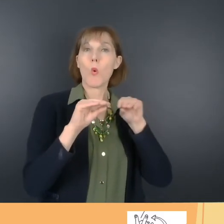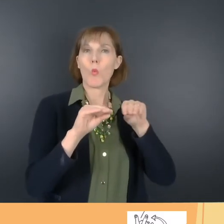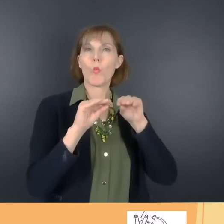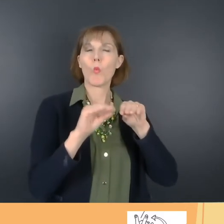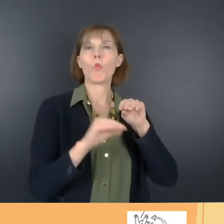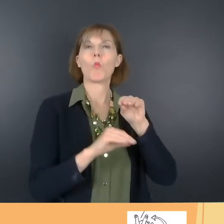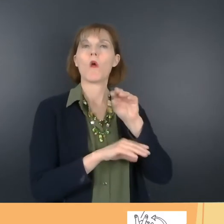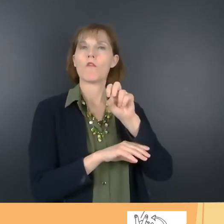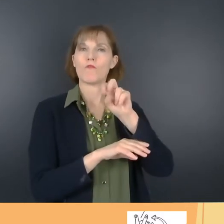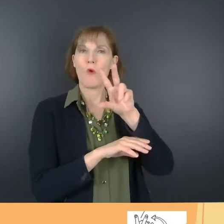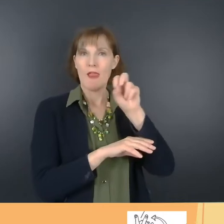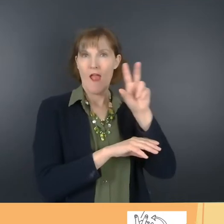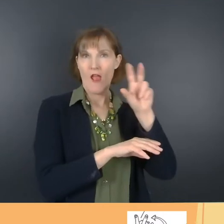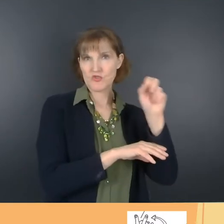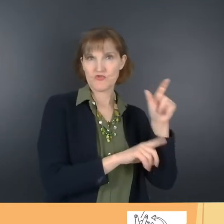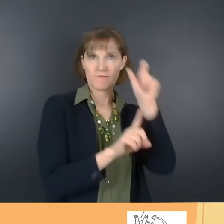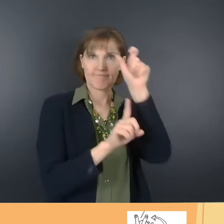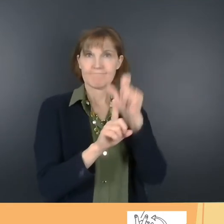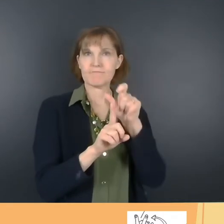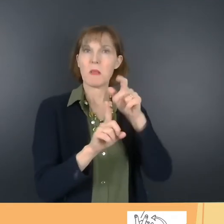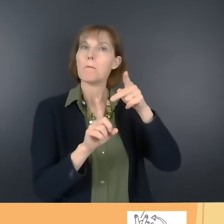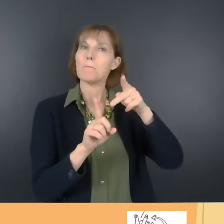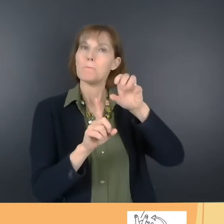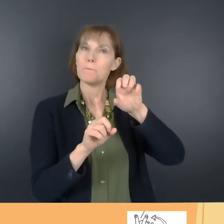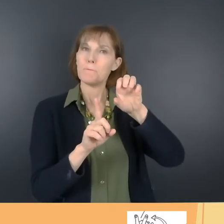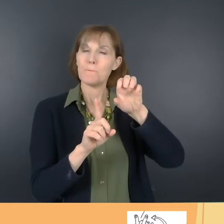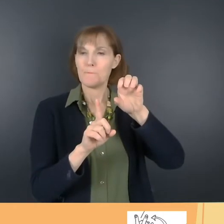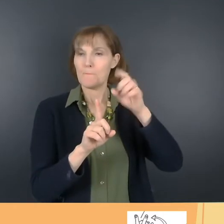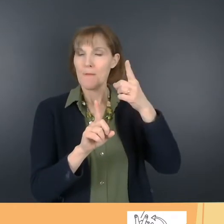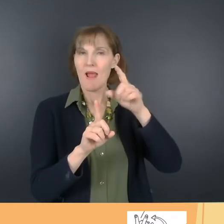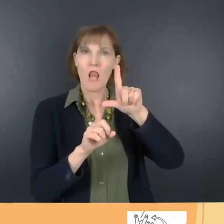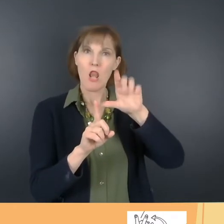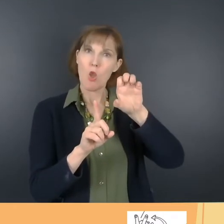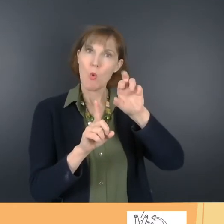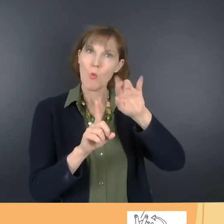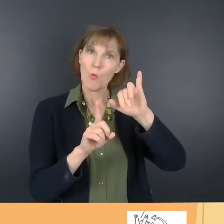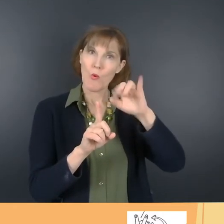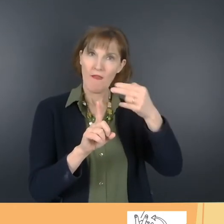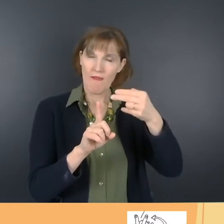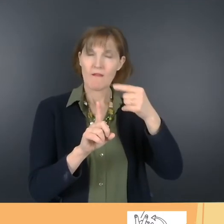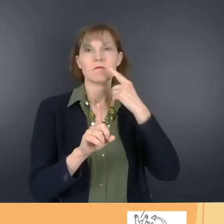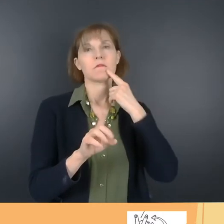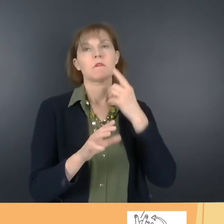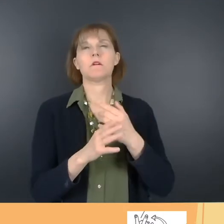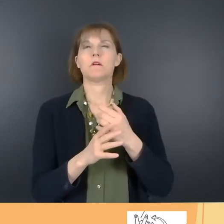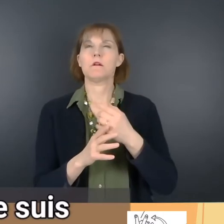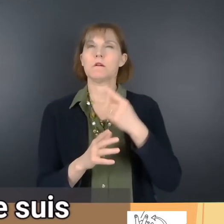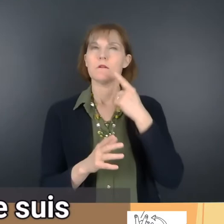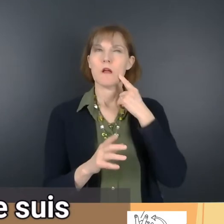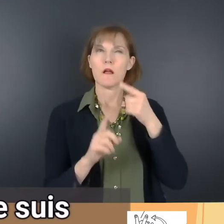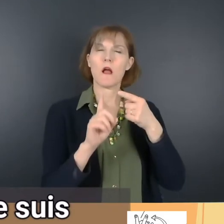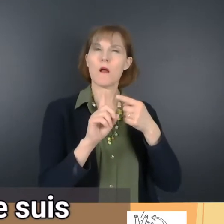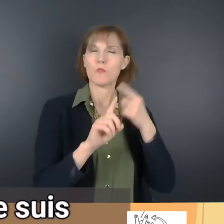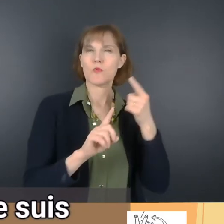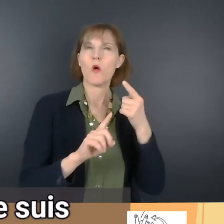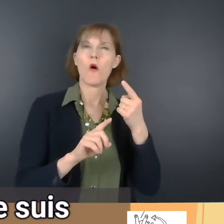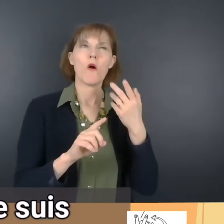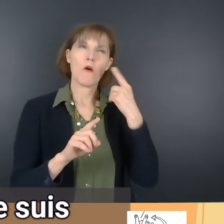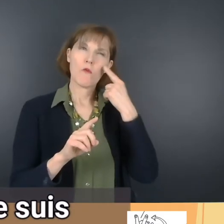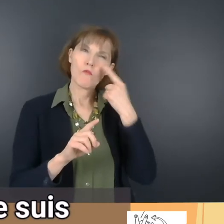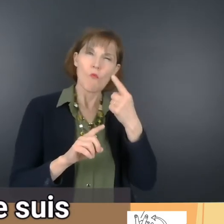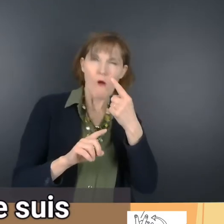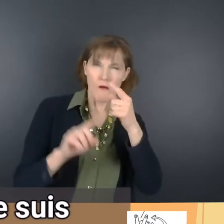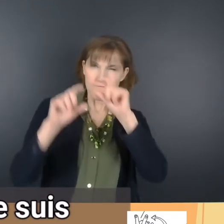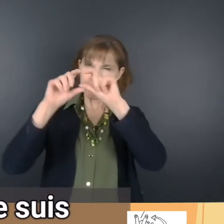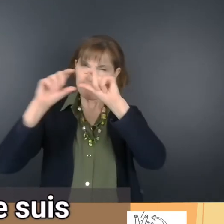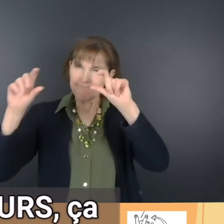Et concernant le voyage du pèlerin... Je vais vous montrer le voyage du pèlerin et après les mathématiques. Donc, début du cours. Est-ce que je suis inscrite